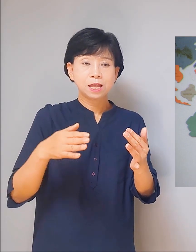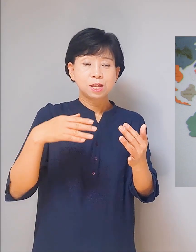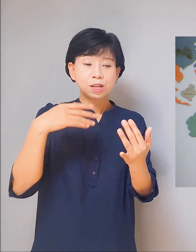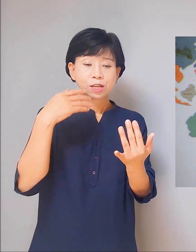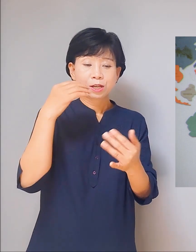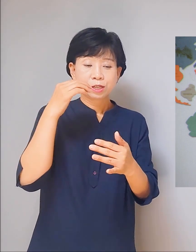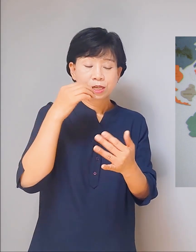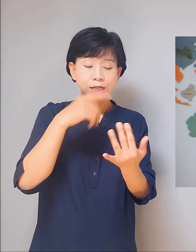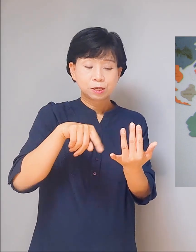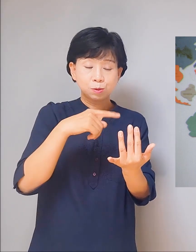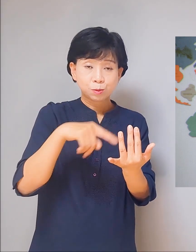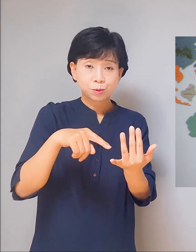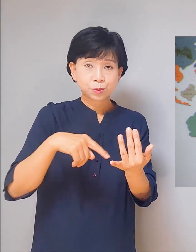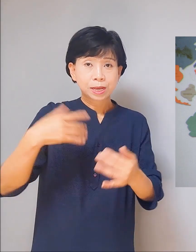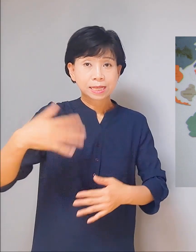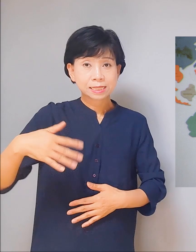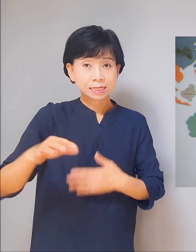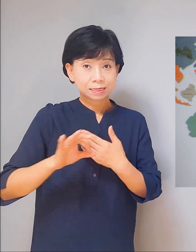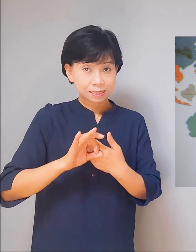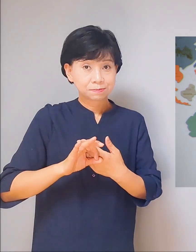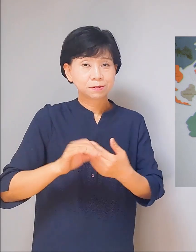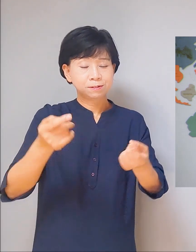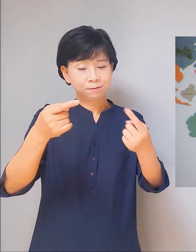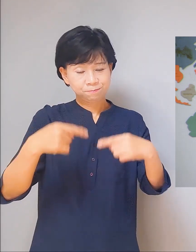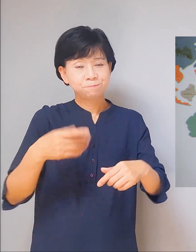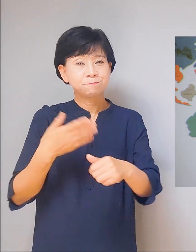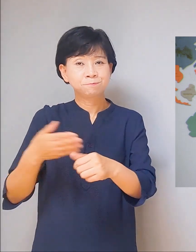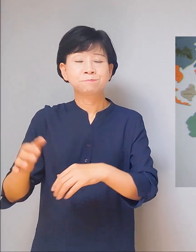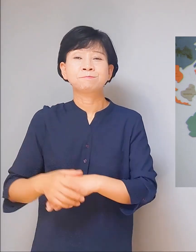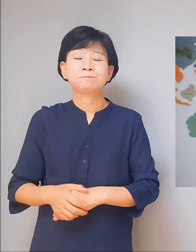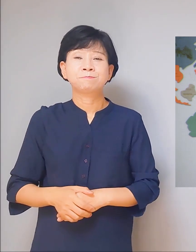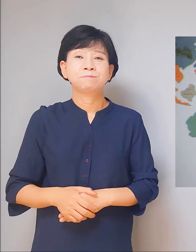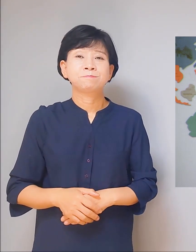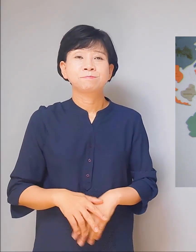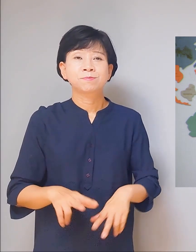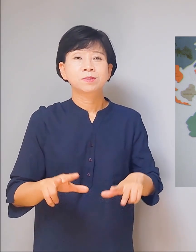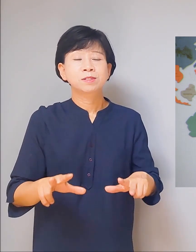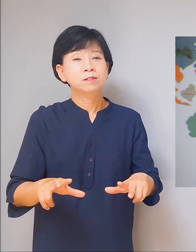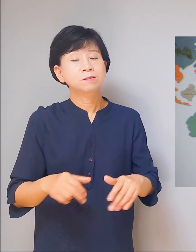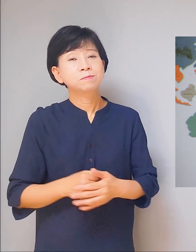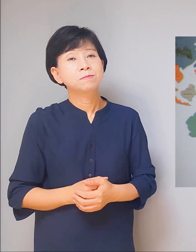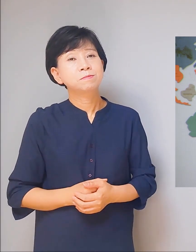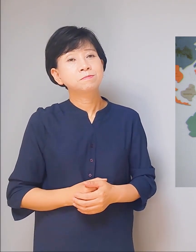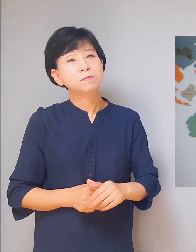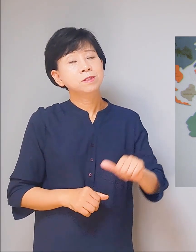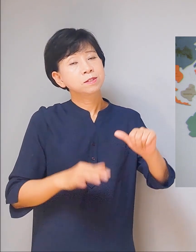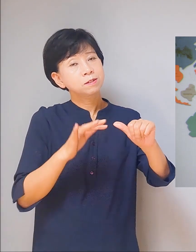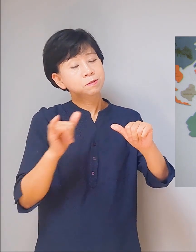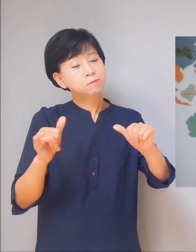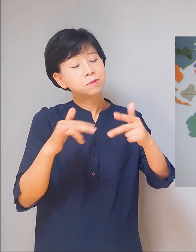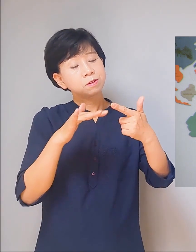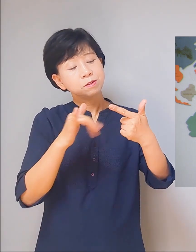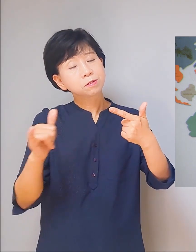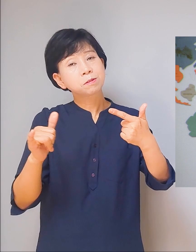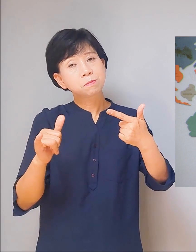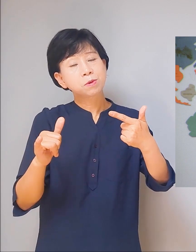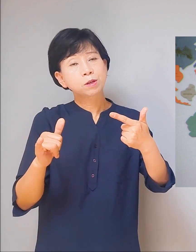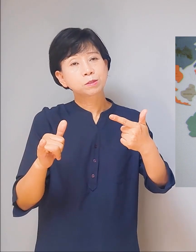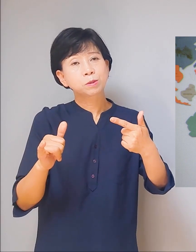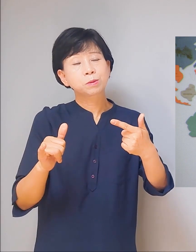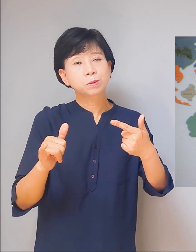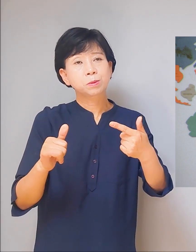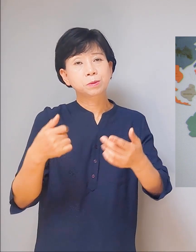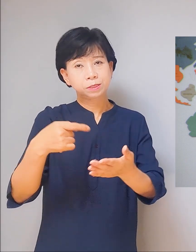12시 40분 사랑홀에서 현재 한 15, 6명 정도 참여하신다고 하는데 더 오셔도